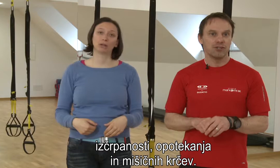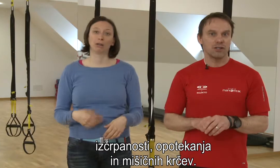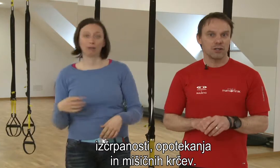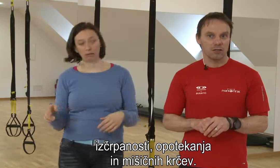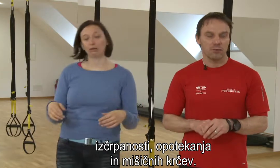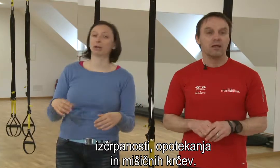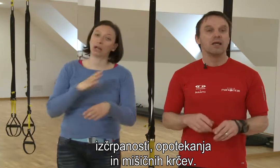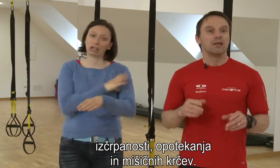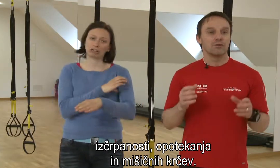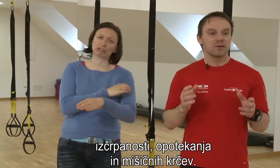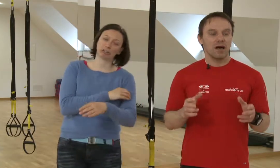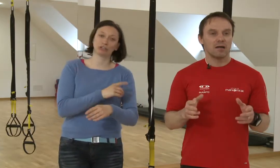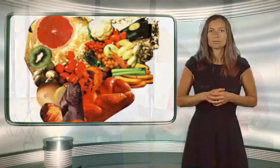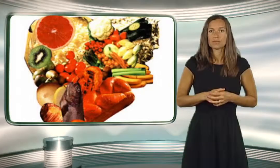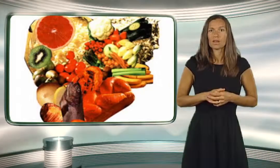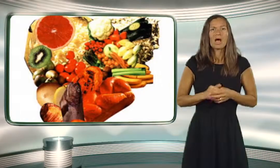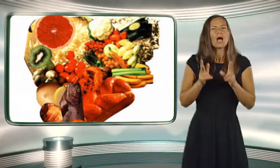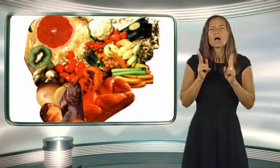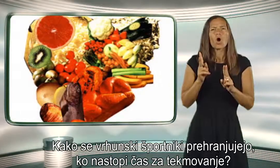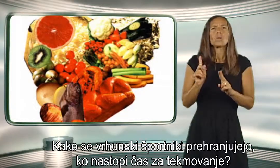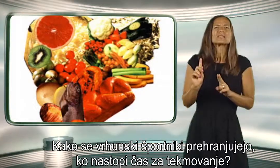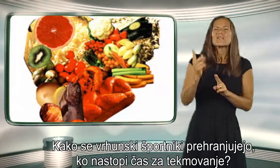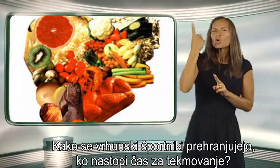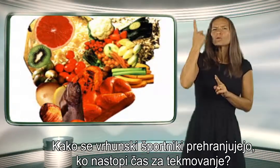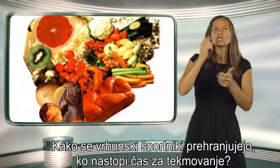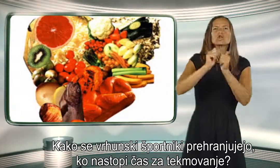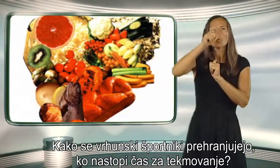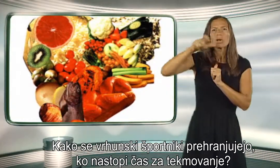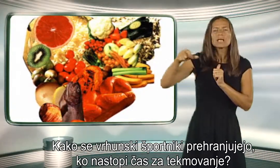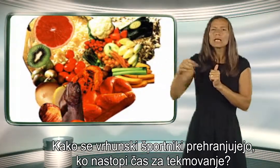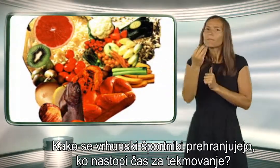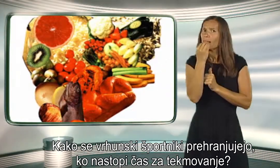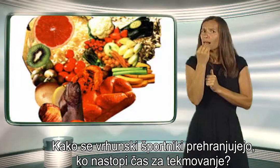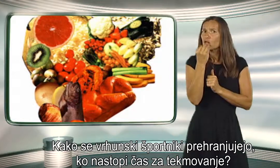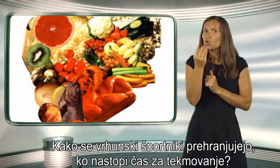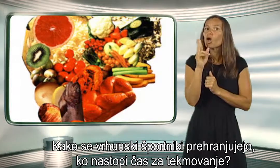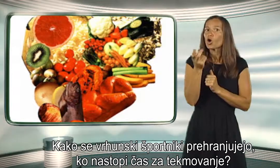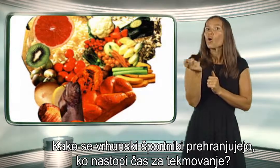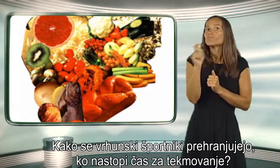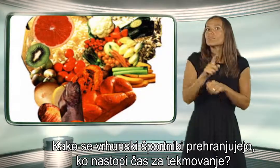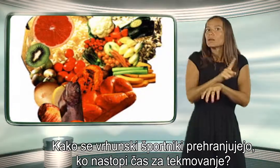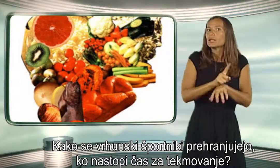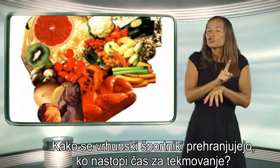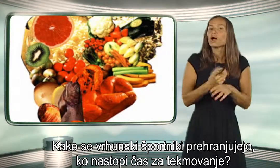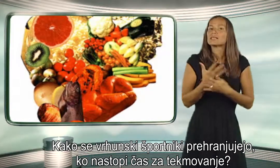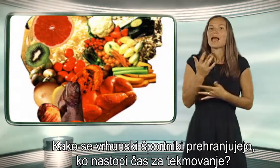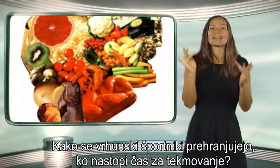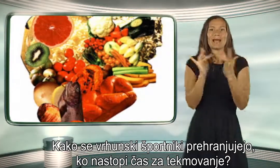mišičnih krčev. In to je znak. Kako se vrhunski športniki prehranjujejo, ko nastopi čas za tekmovanje?